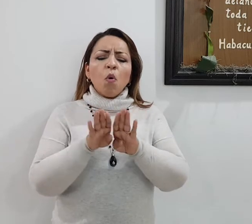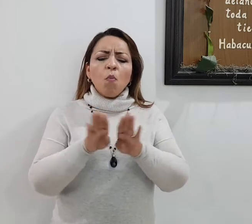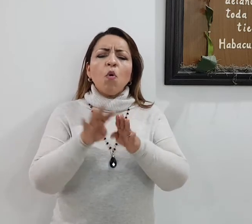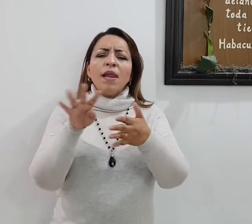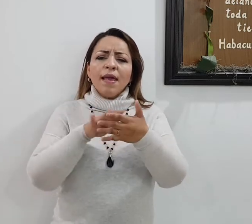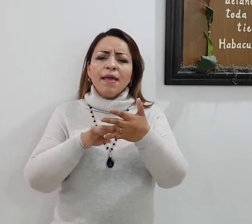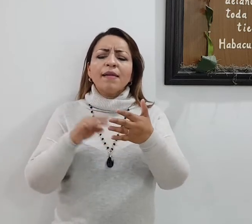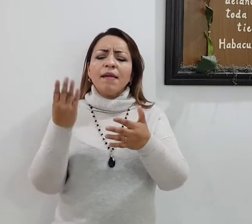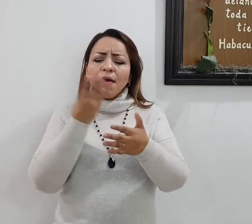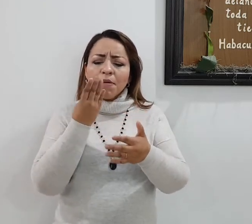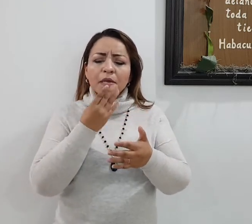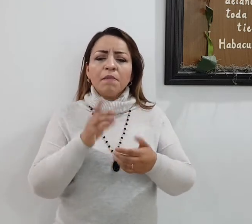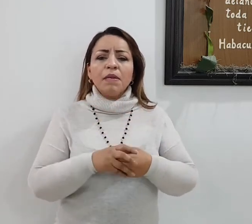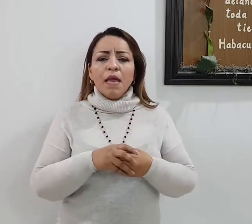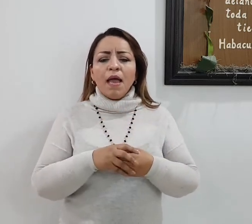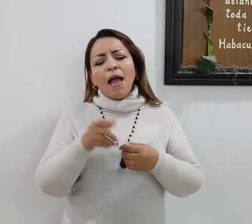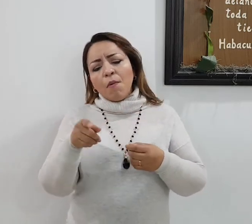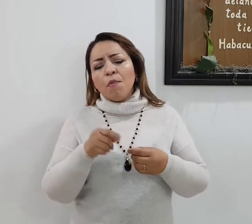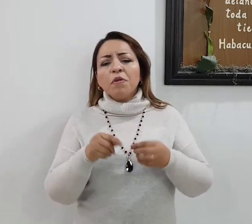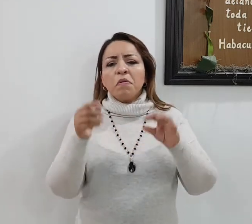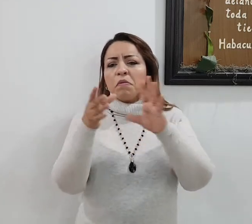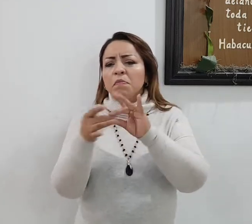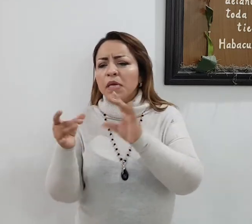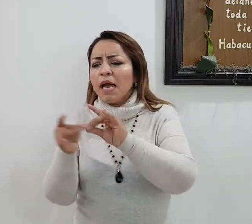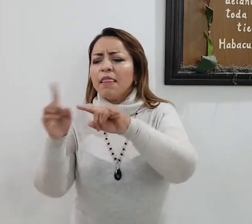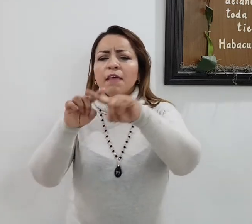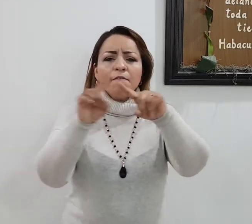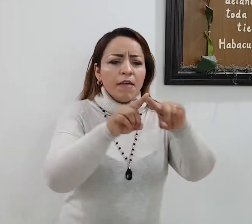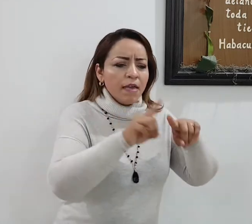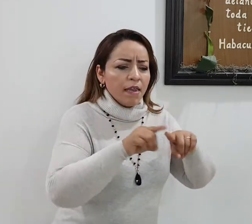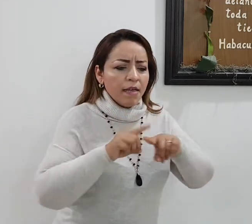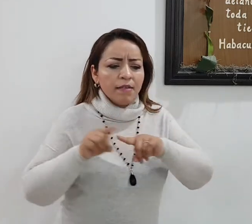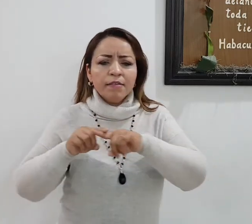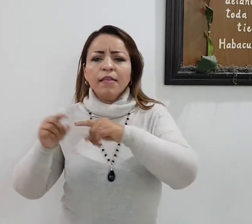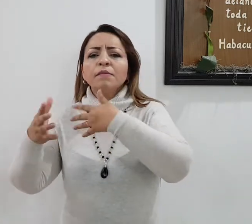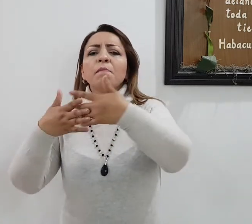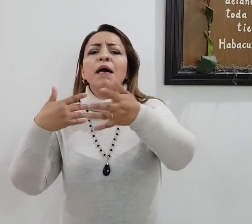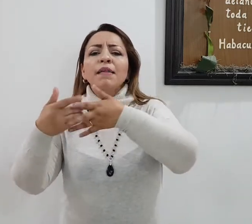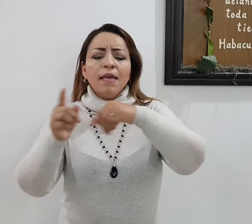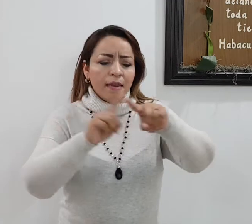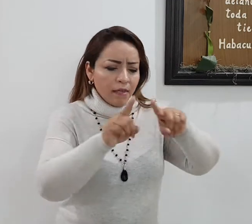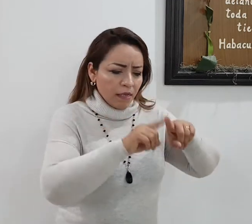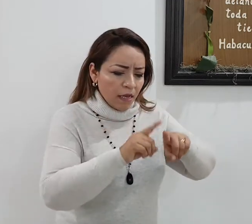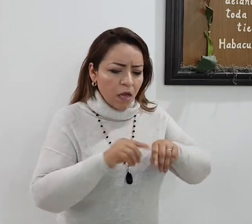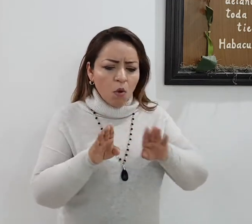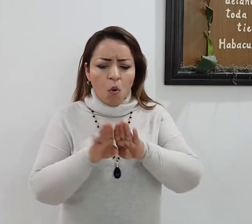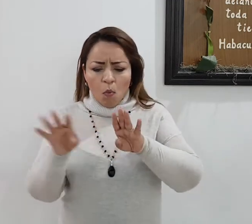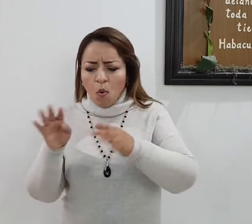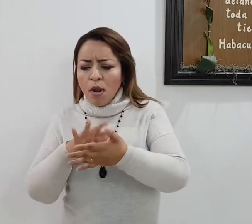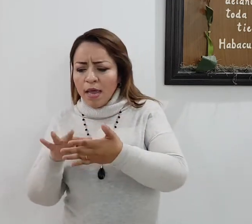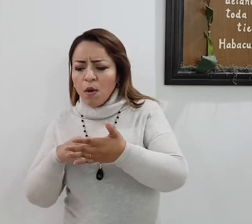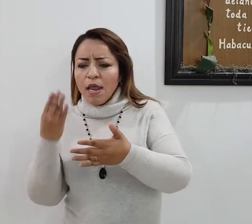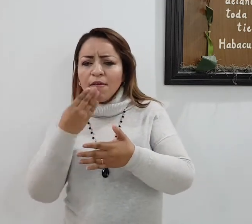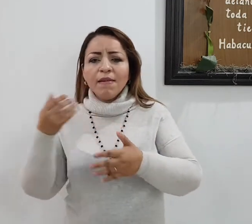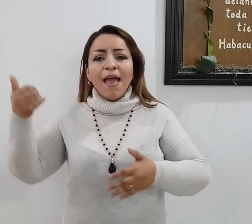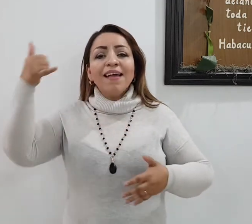en julio lee un libro de poesía, en agosto un libro con un número en el título,